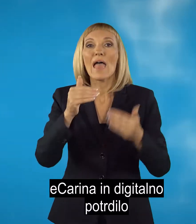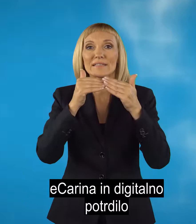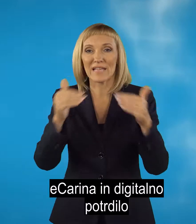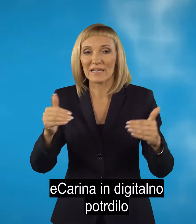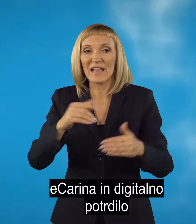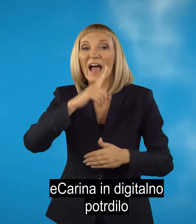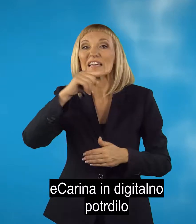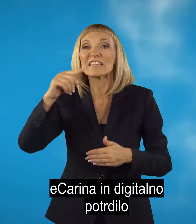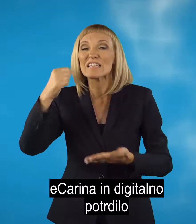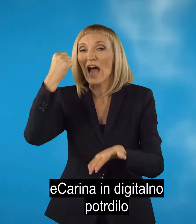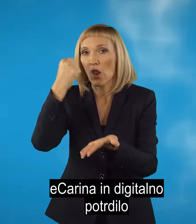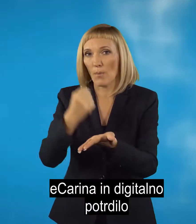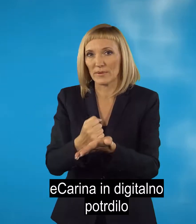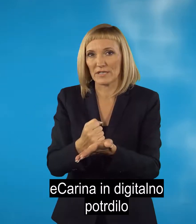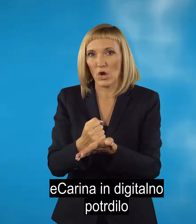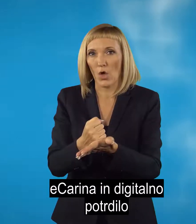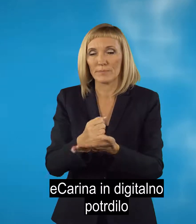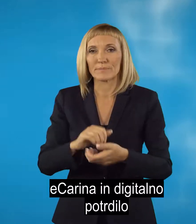e-carina in digitalno potrdilo.